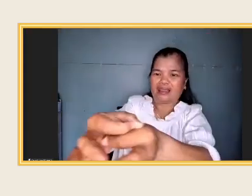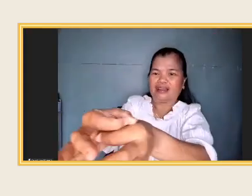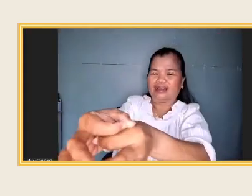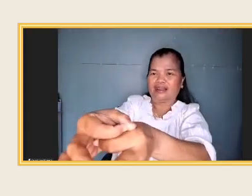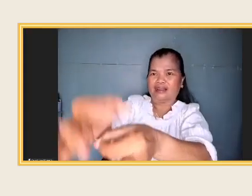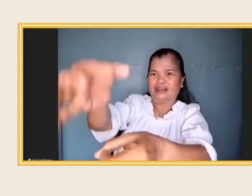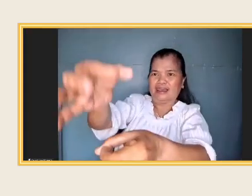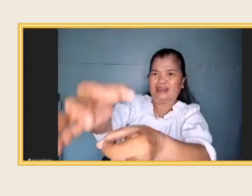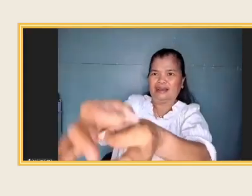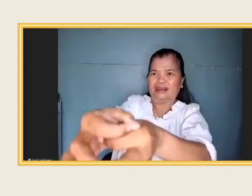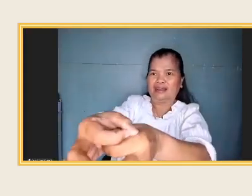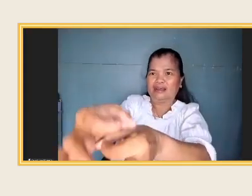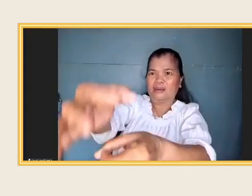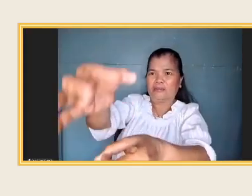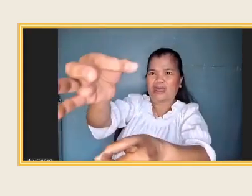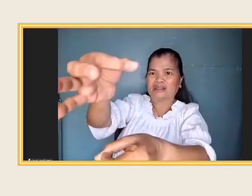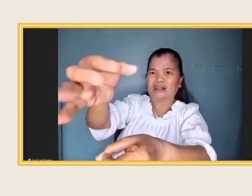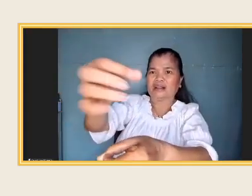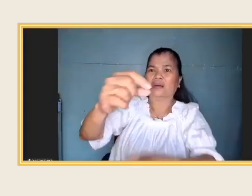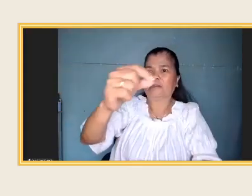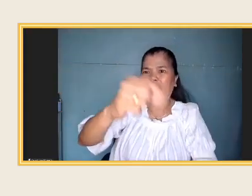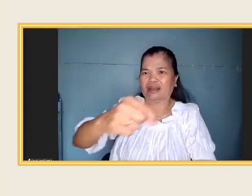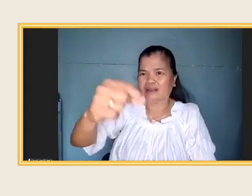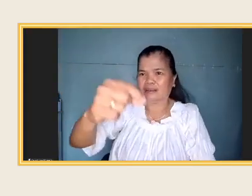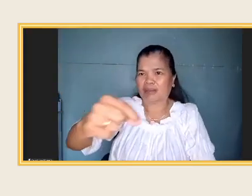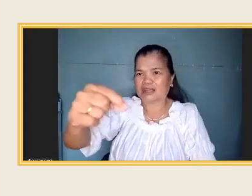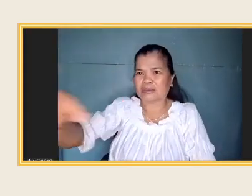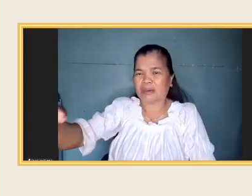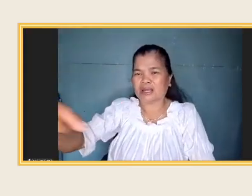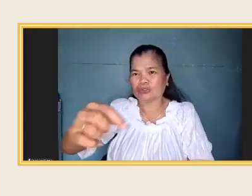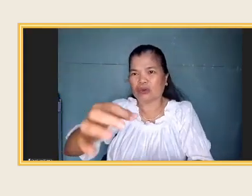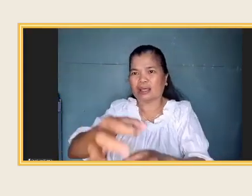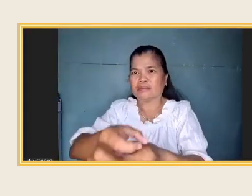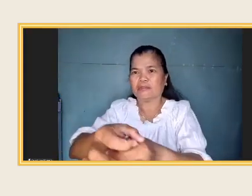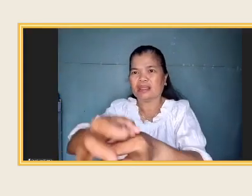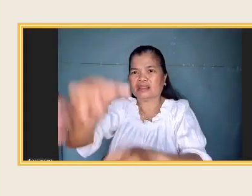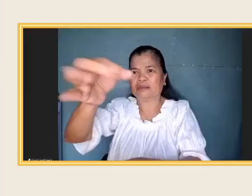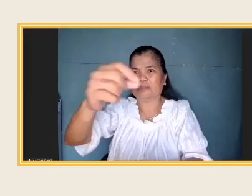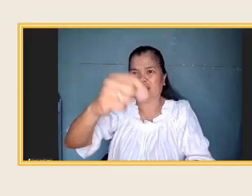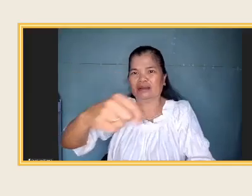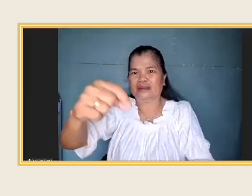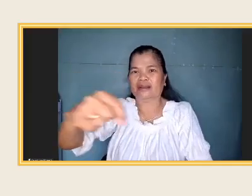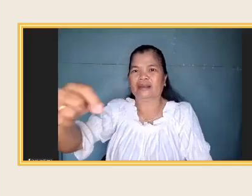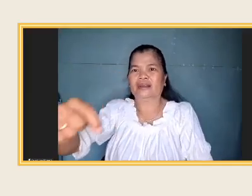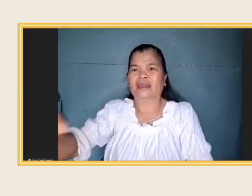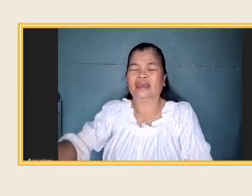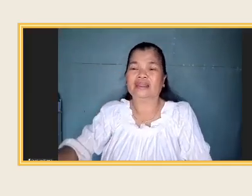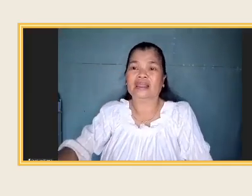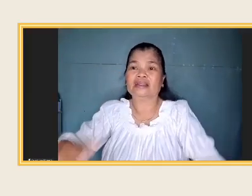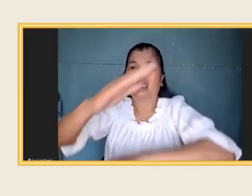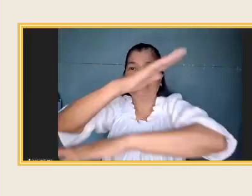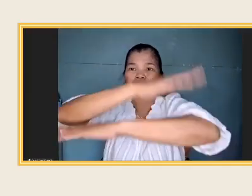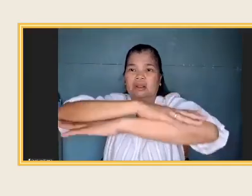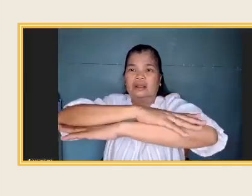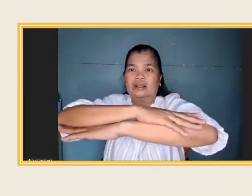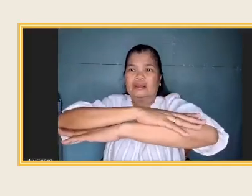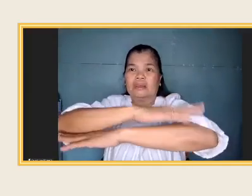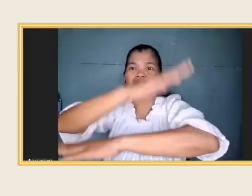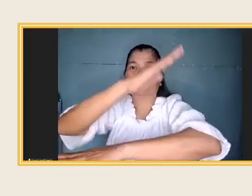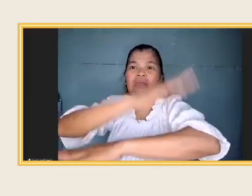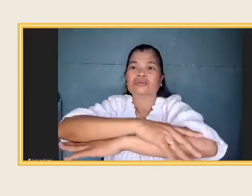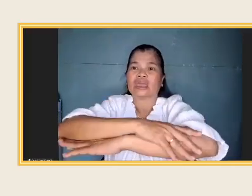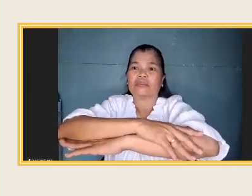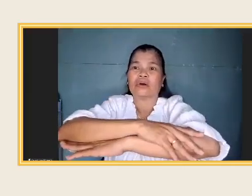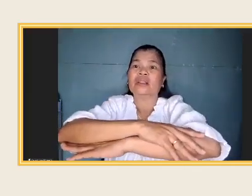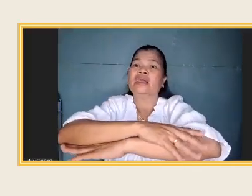And then, yan. Pentel pen. May kasabay na sulat. Pentel pen. And then table.